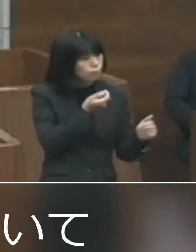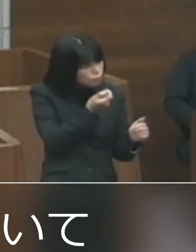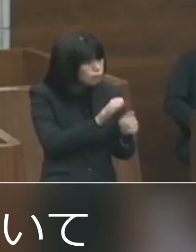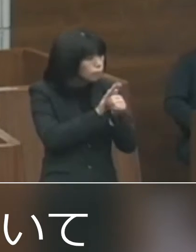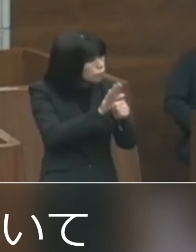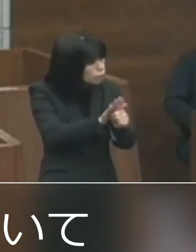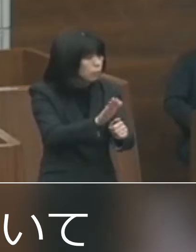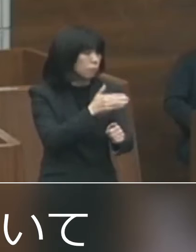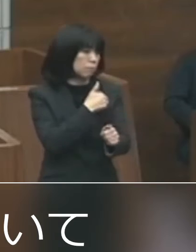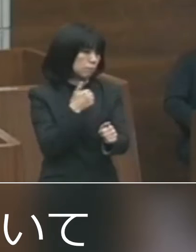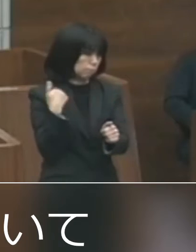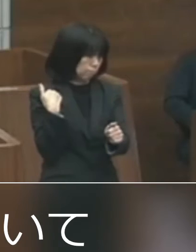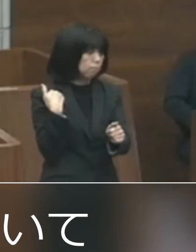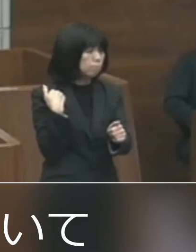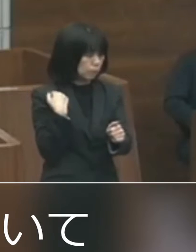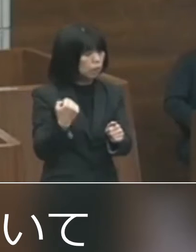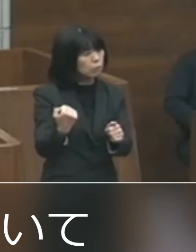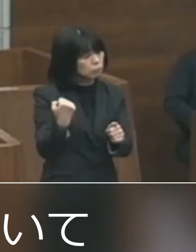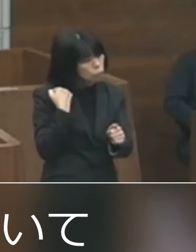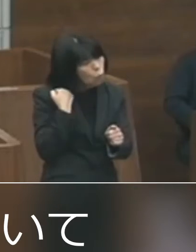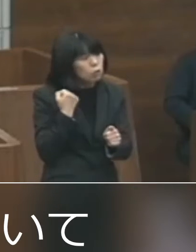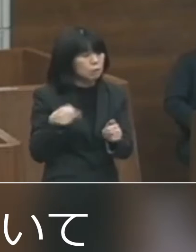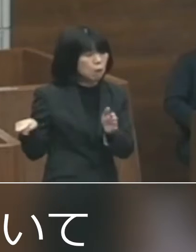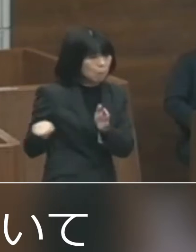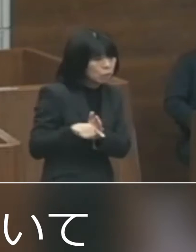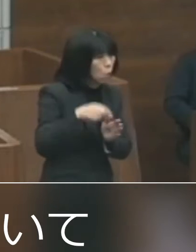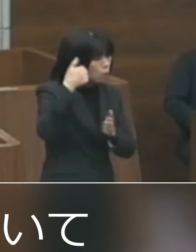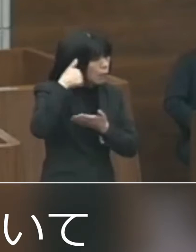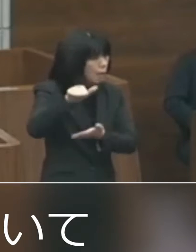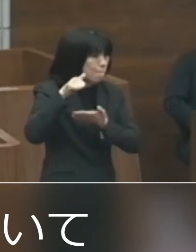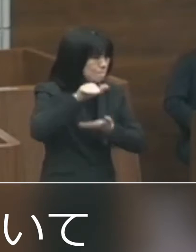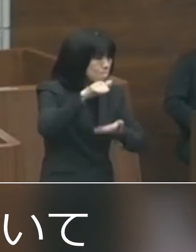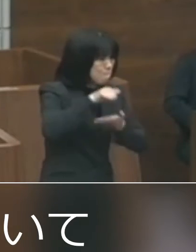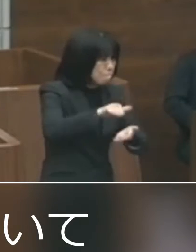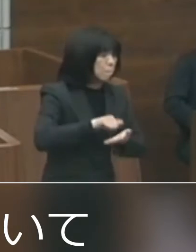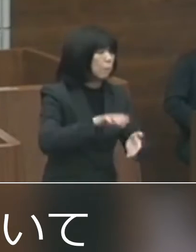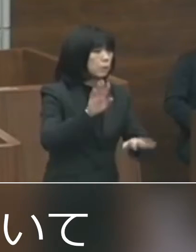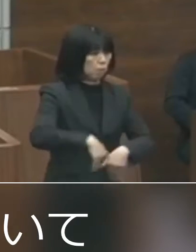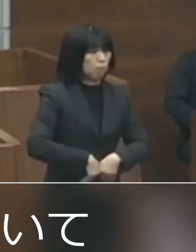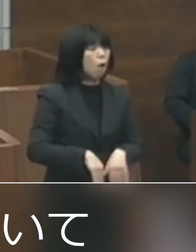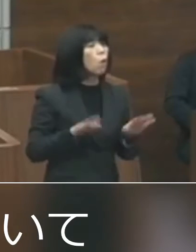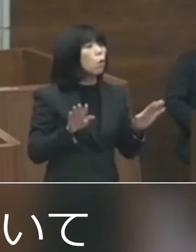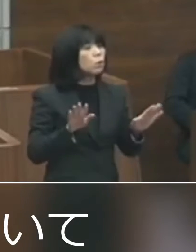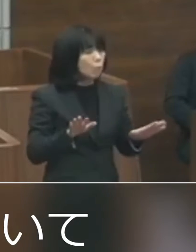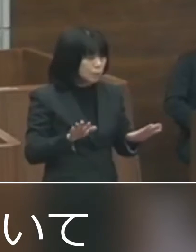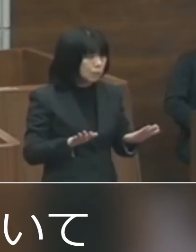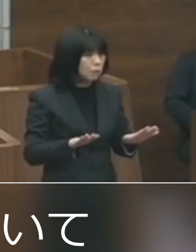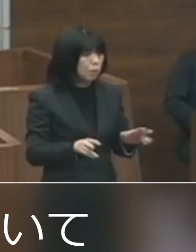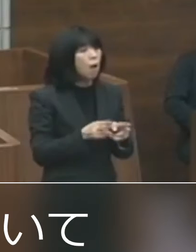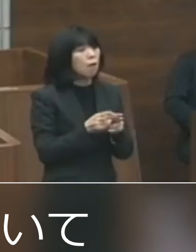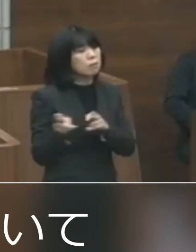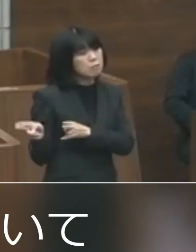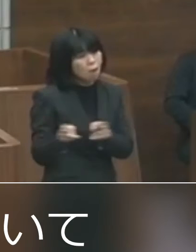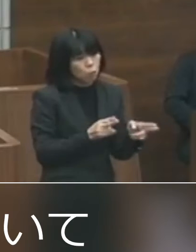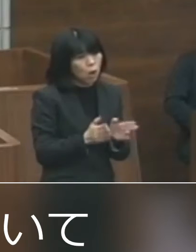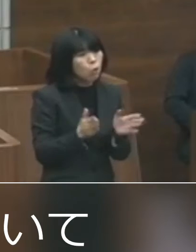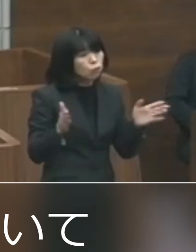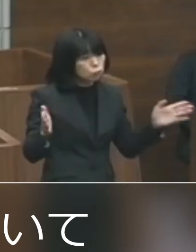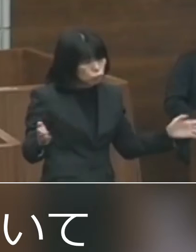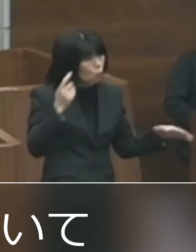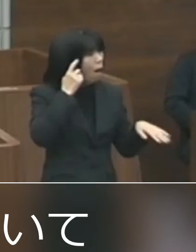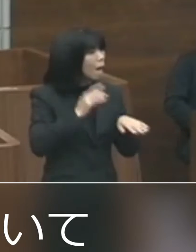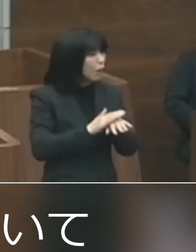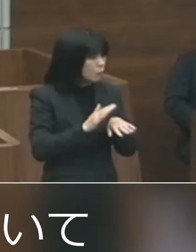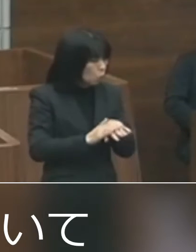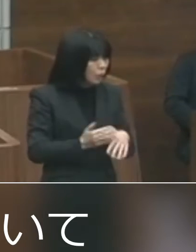期待されることから強く提案してきたところであります。この際、改めて制度拡充にかかる認識と必要